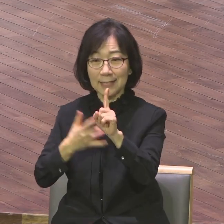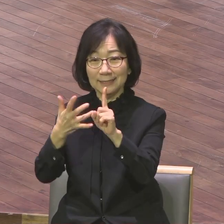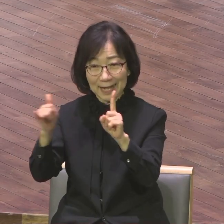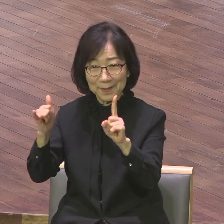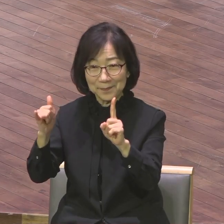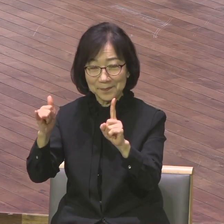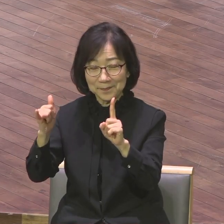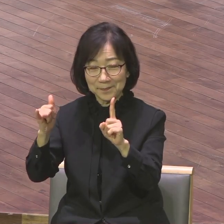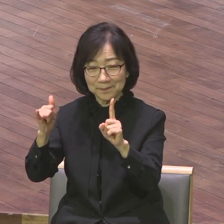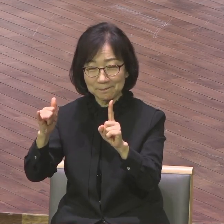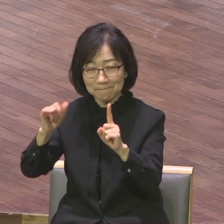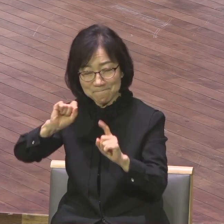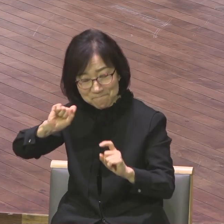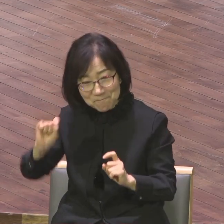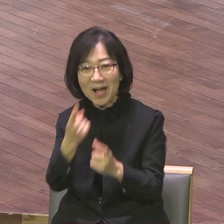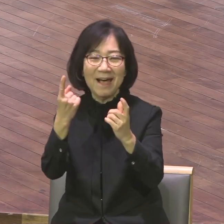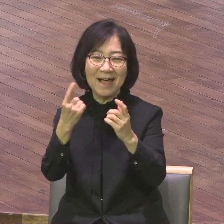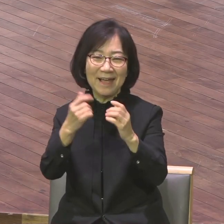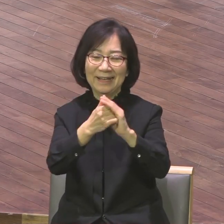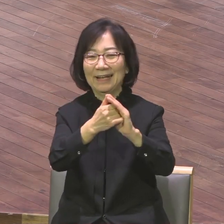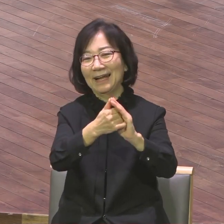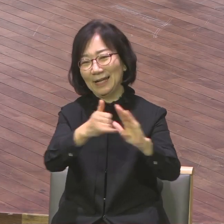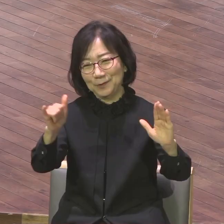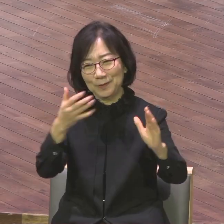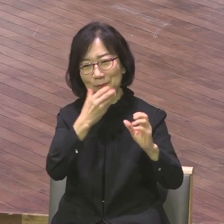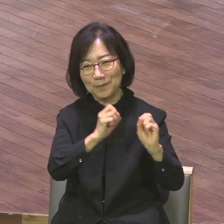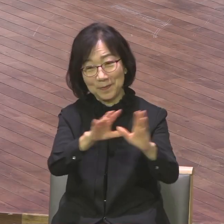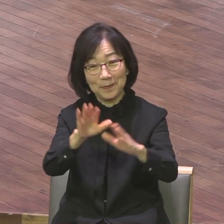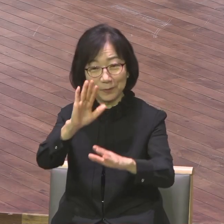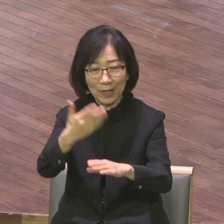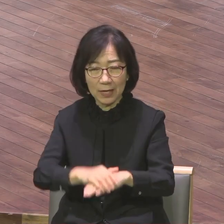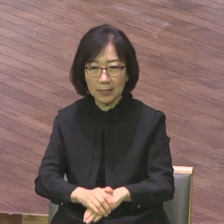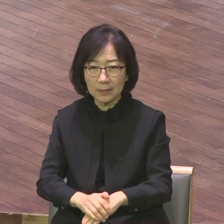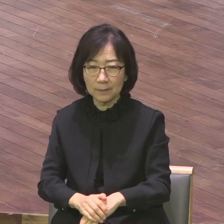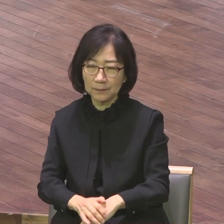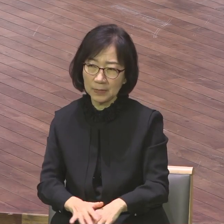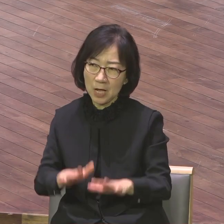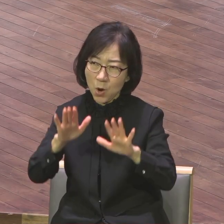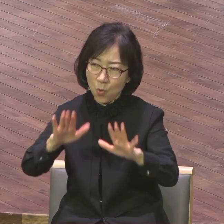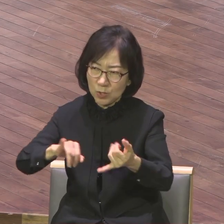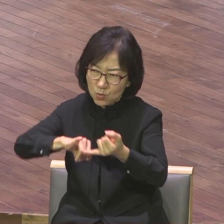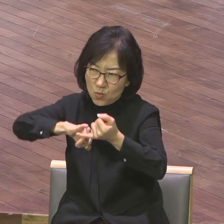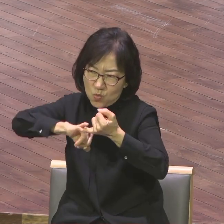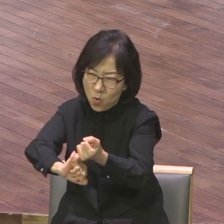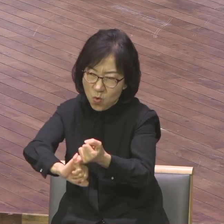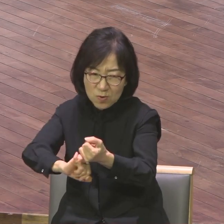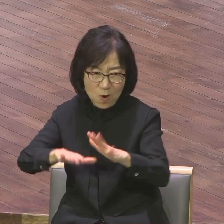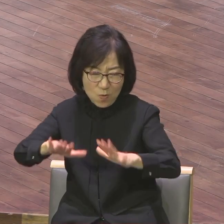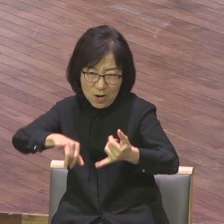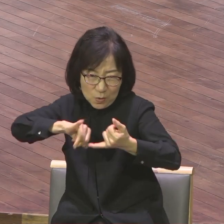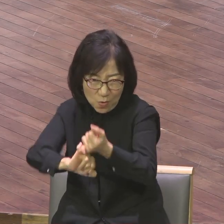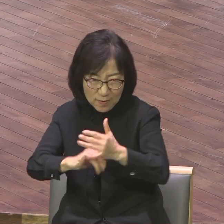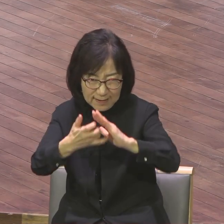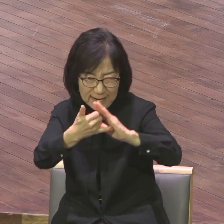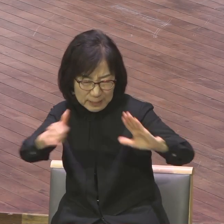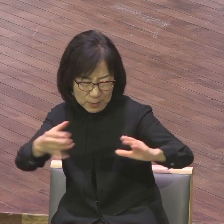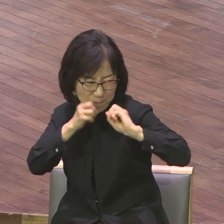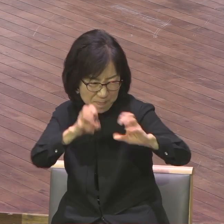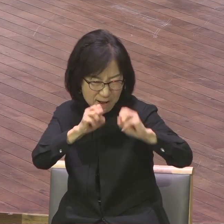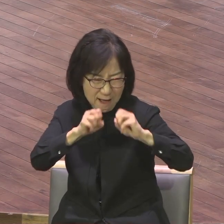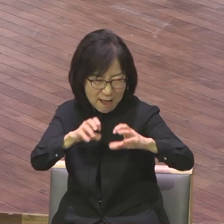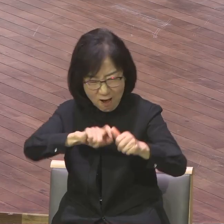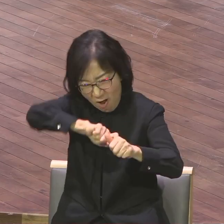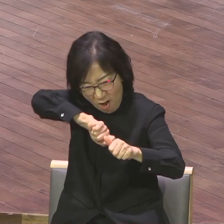끝낼라 하지 마세요. 오늘 내가 끝장낼라 하지 마십시오. 왜냐? 하나님의 시간표가 있습니다.